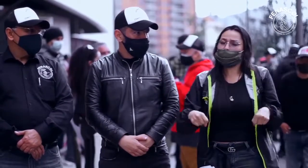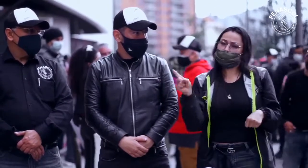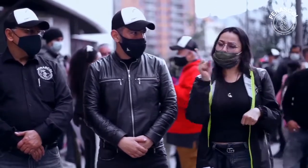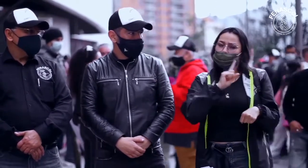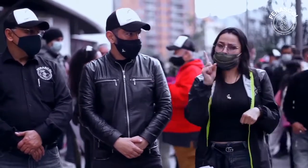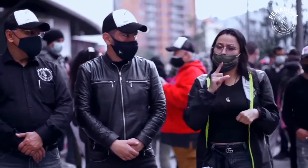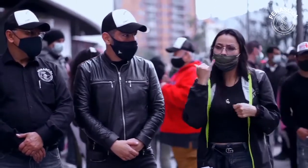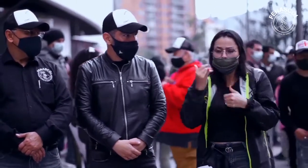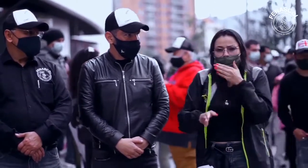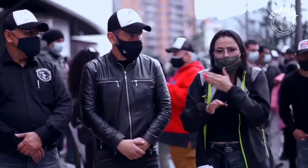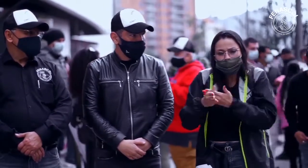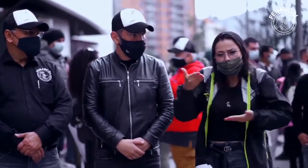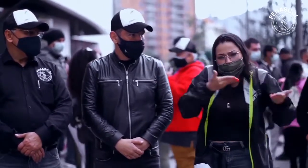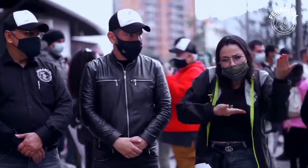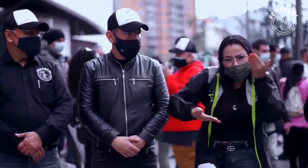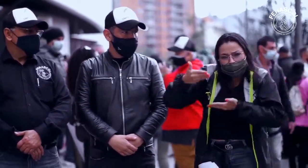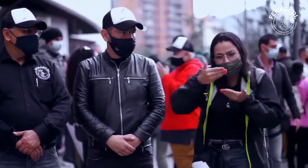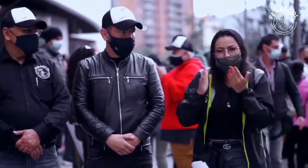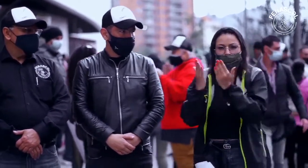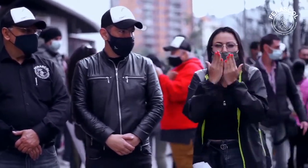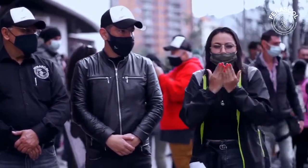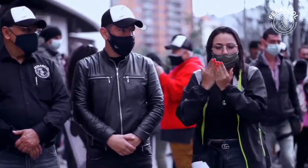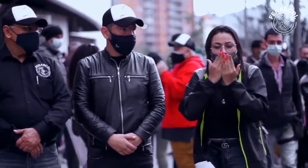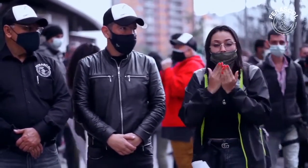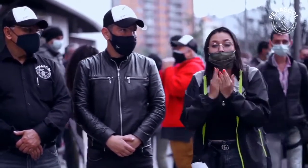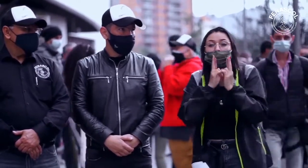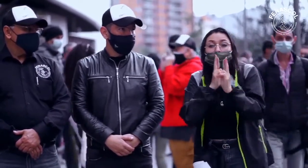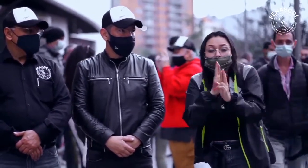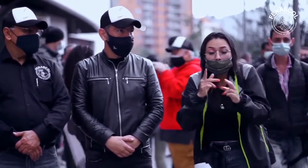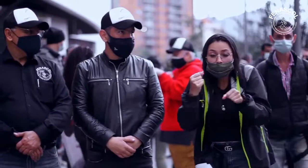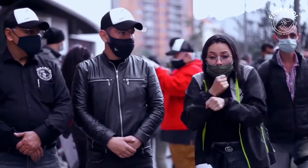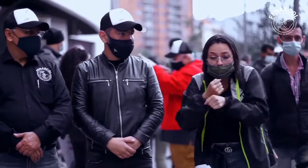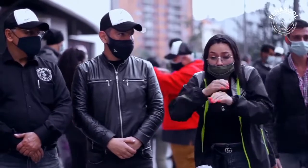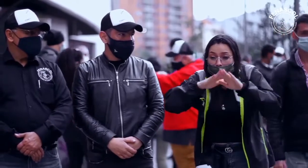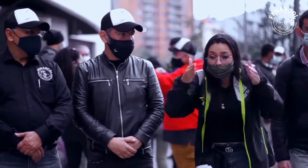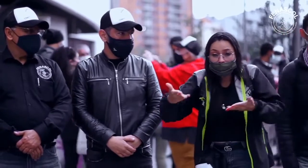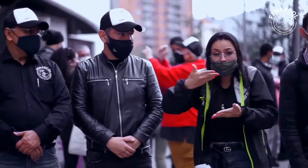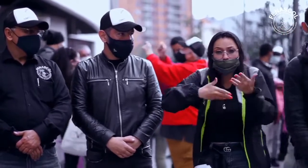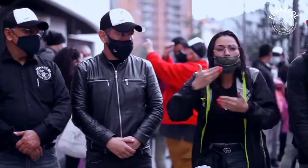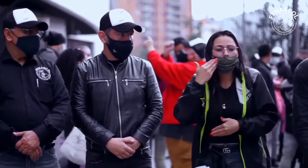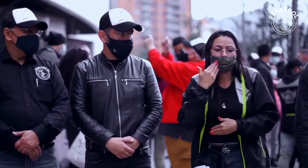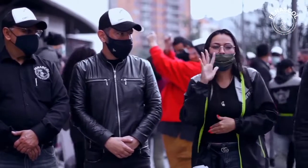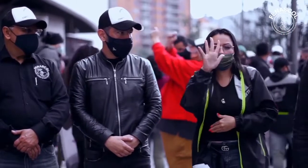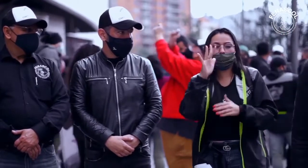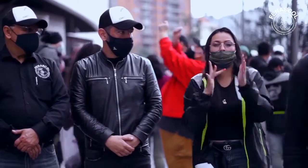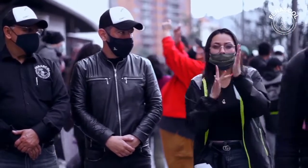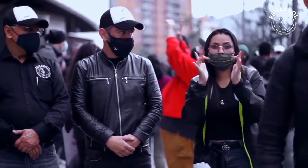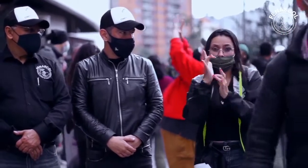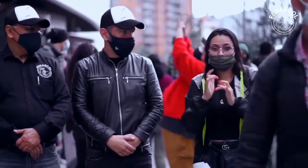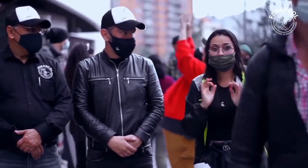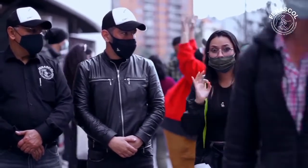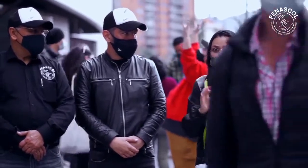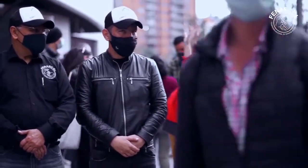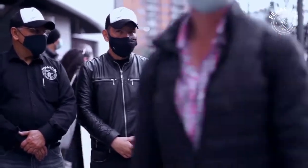conducción para las personas sordas, pero sí se va a hacer una mesa específica para este tema el próximo 5 de abril.